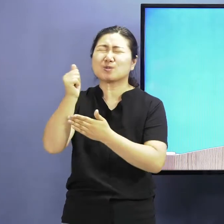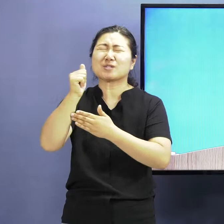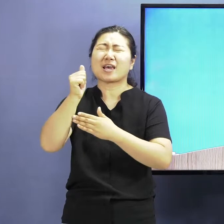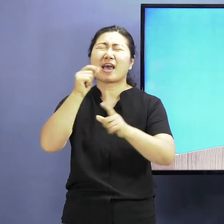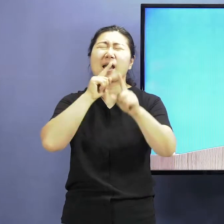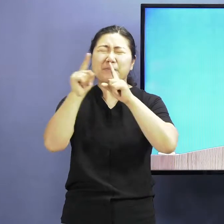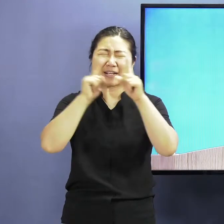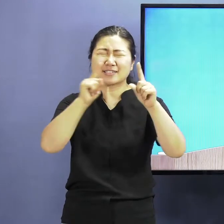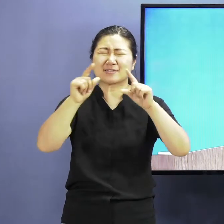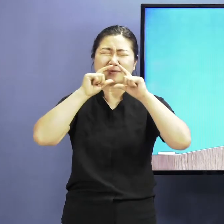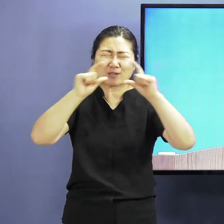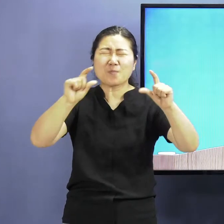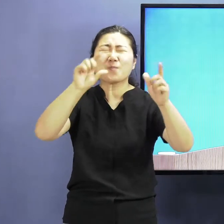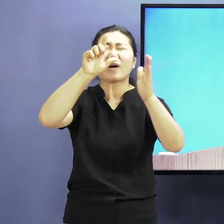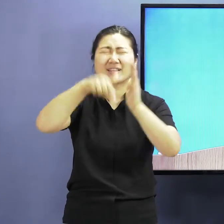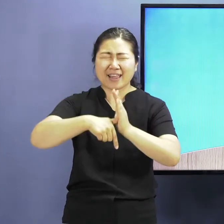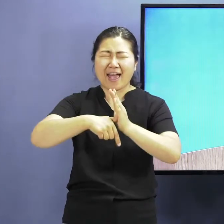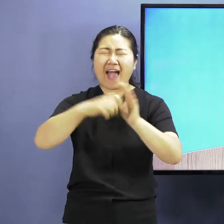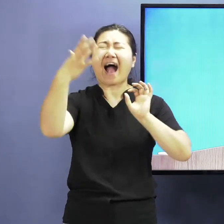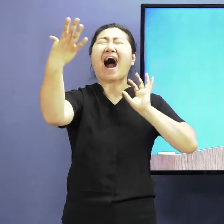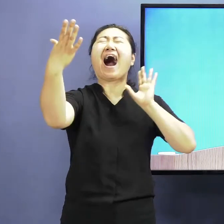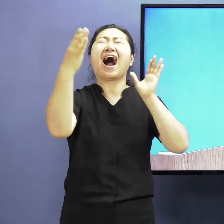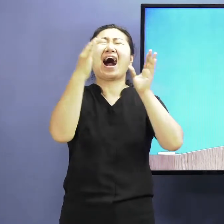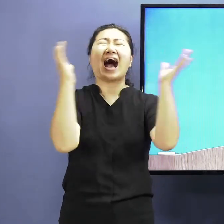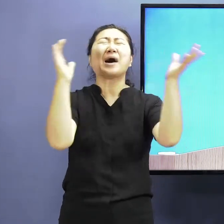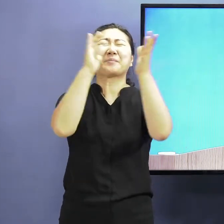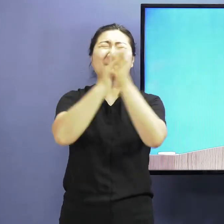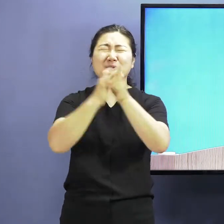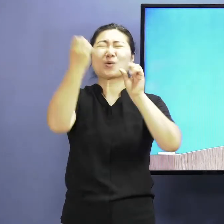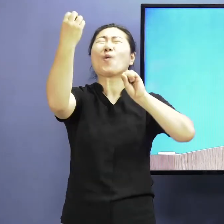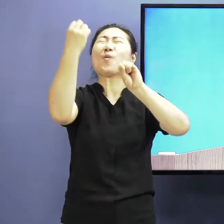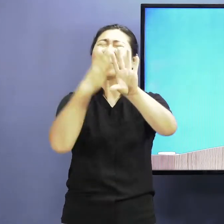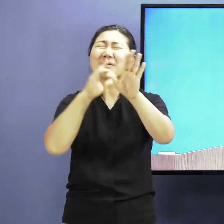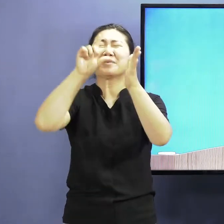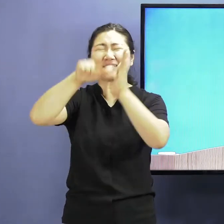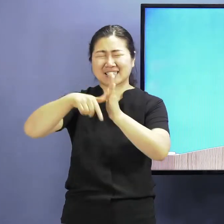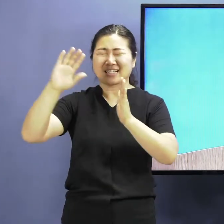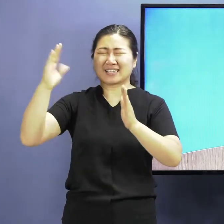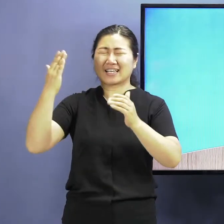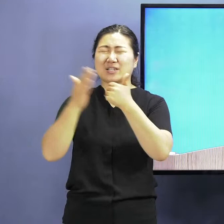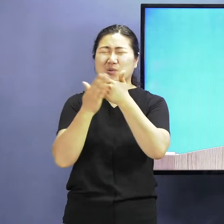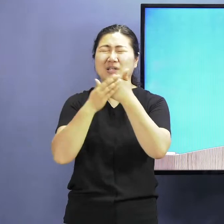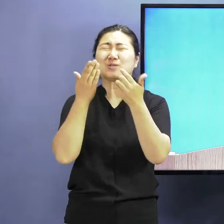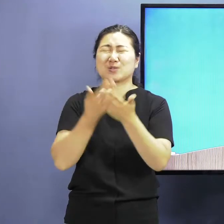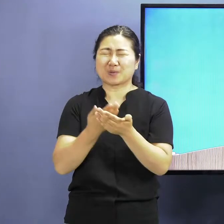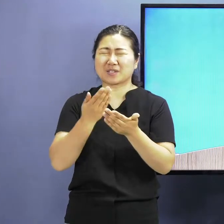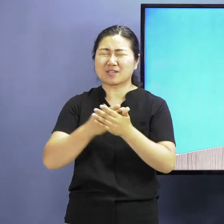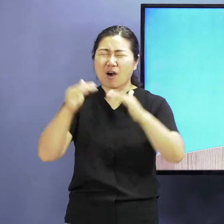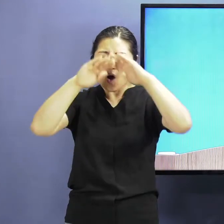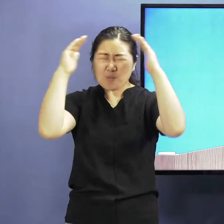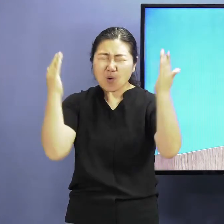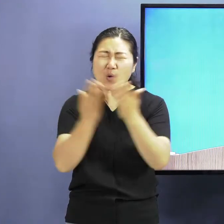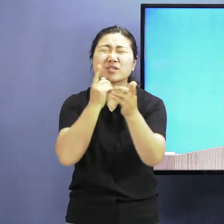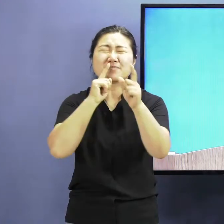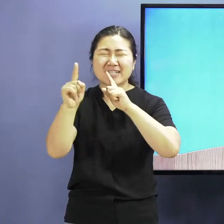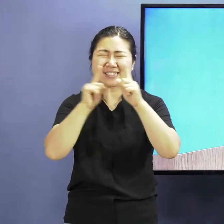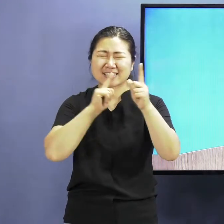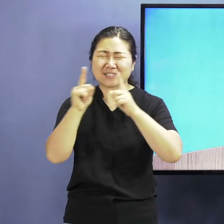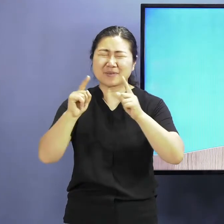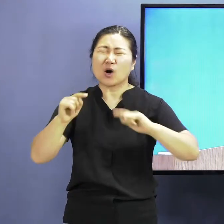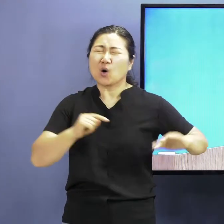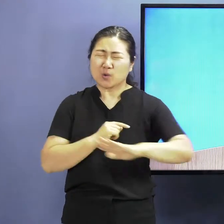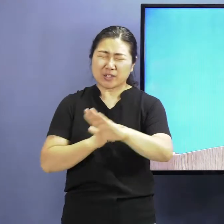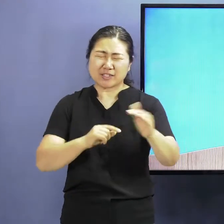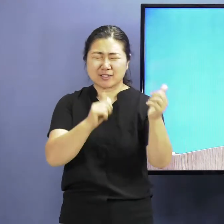모두 아멘으로 화답하는 풍성한 은혜의 시간이 되게 하옵소서. 이 모든 말씀 우리를 사망에서